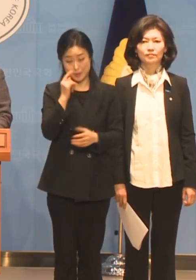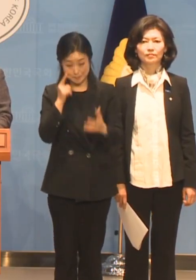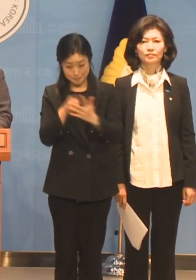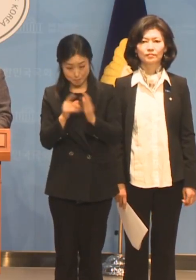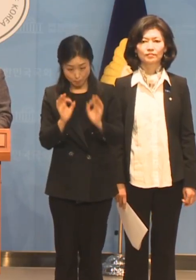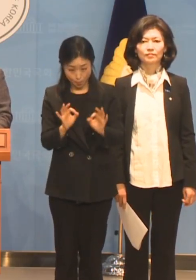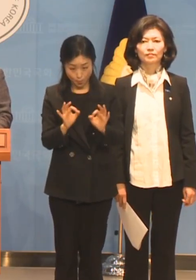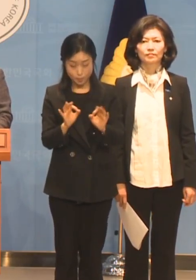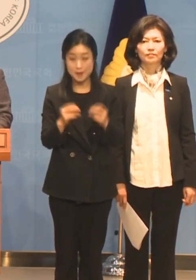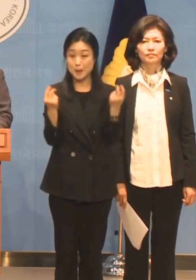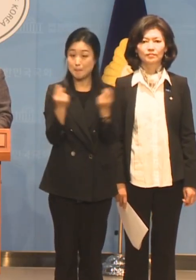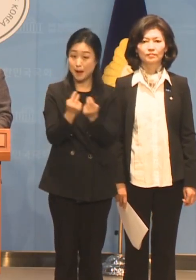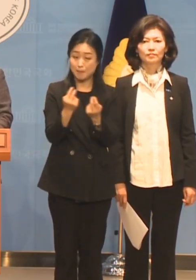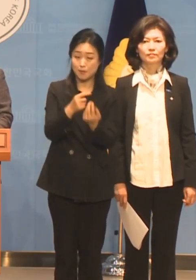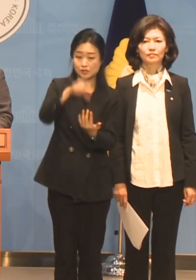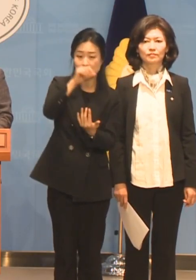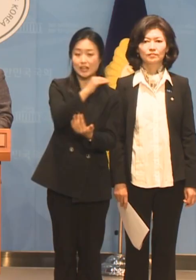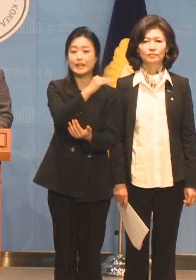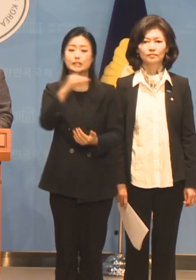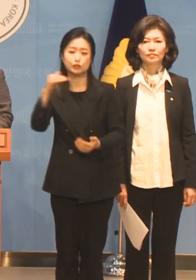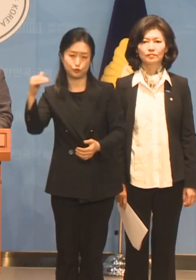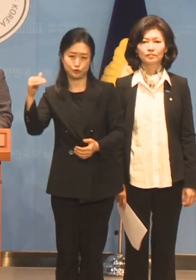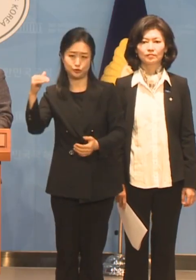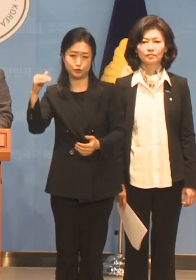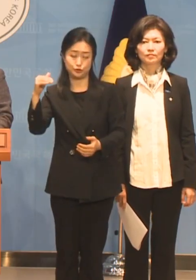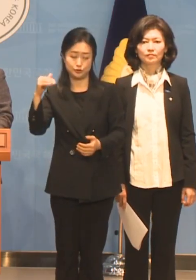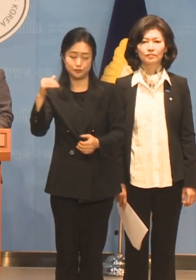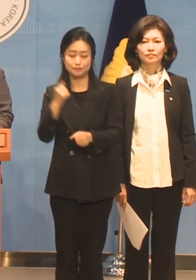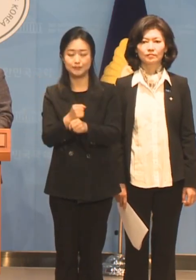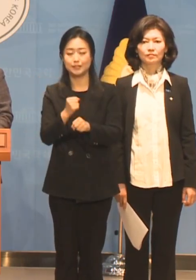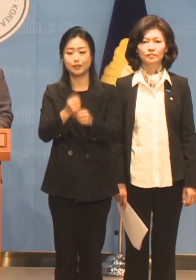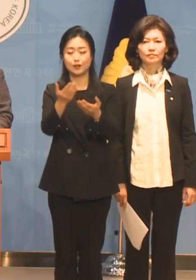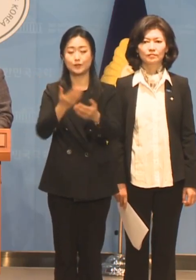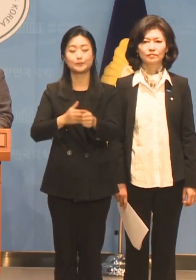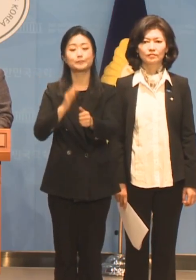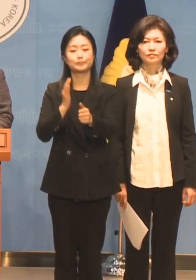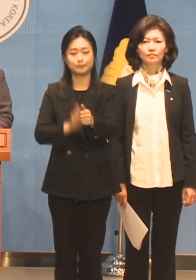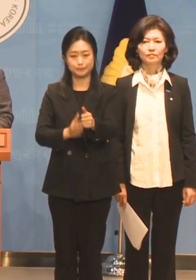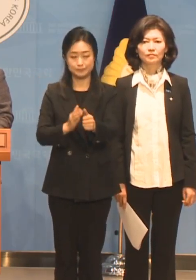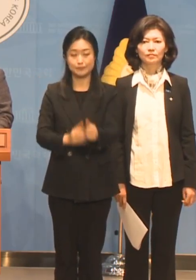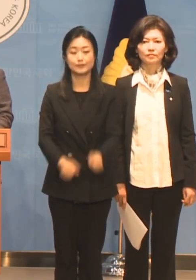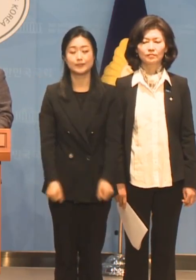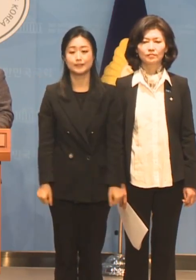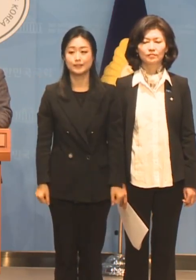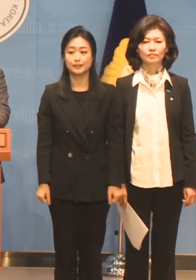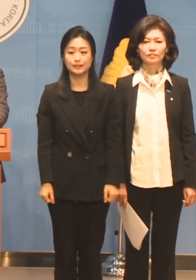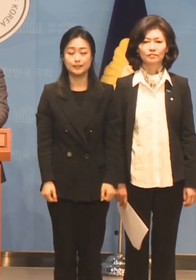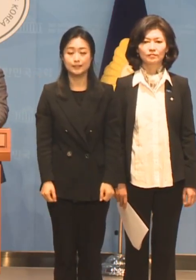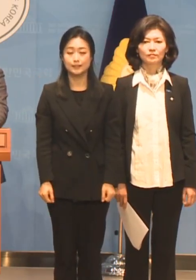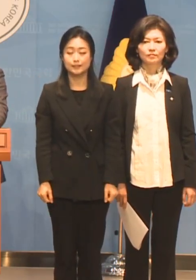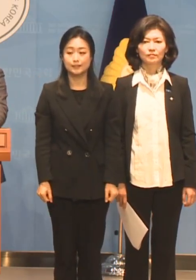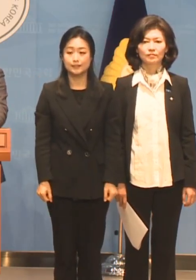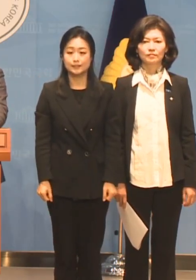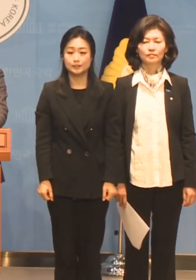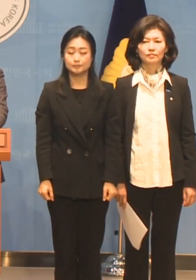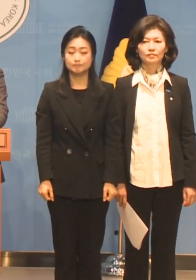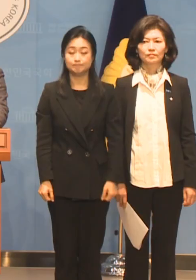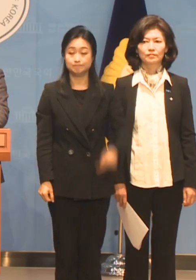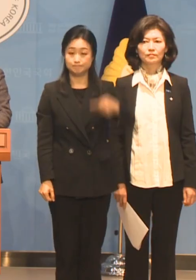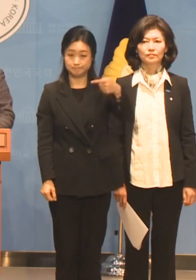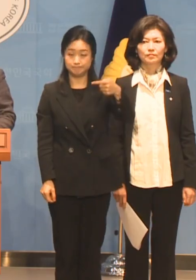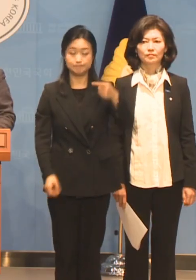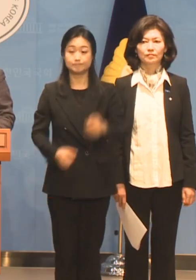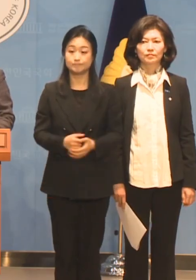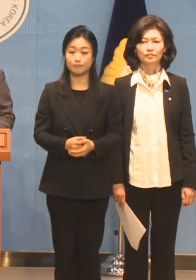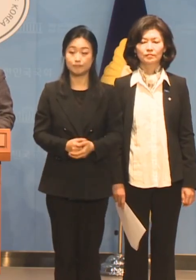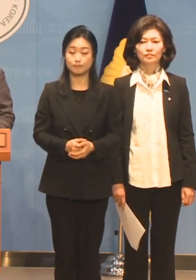다음과 같은 방식으로 기념 방식을 확대하는 것이 대단히 바람직하다고 사료됩니다. 첫째,